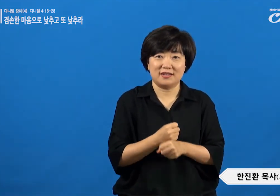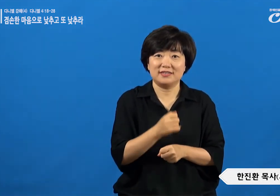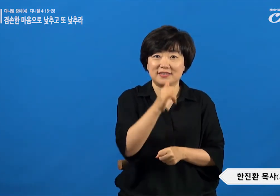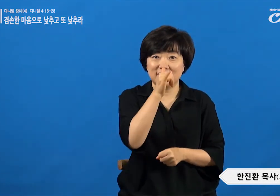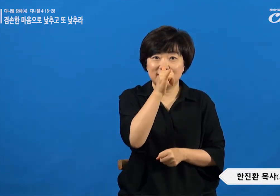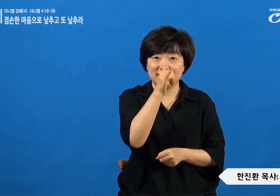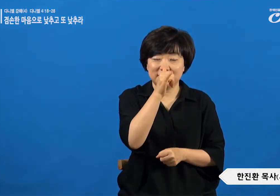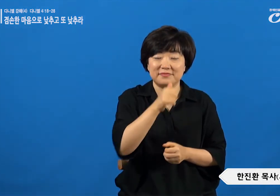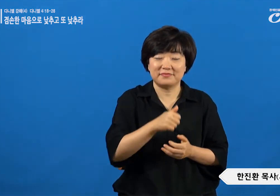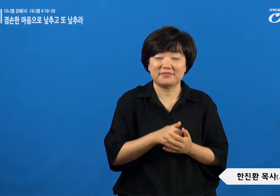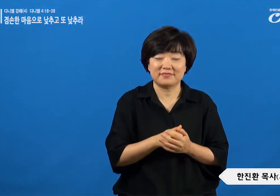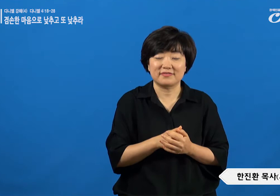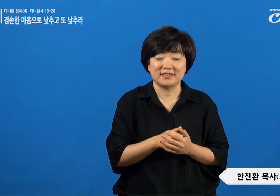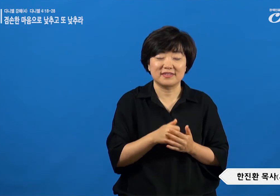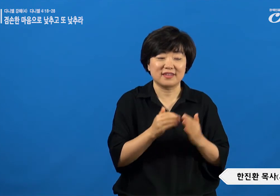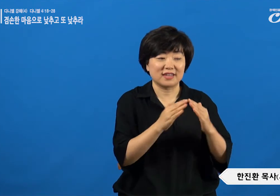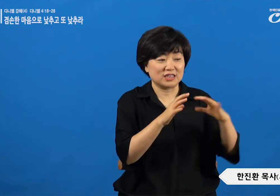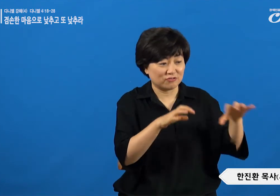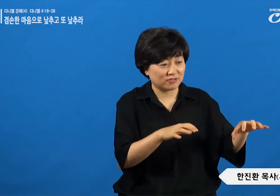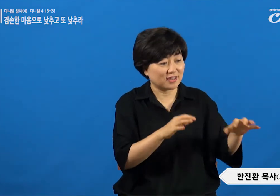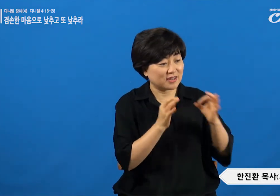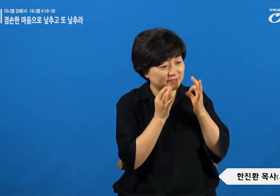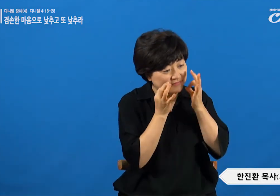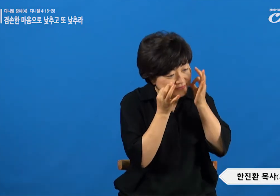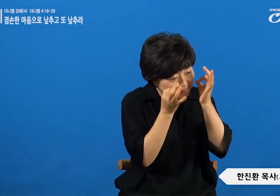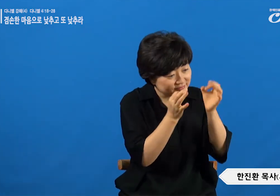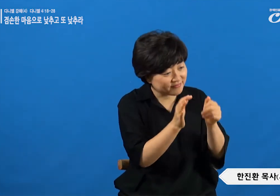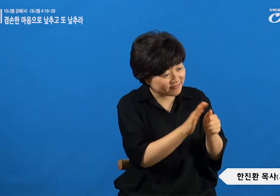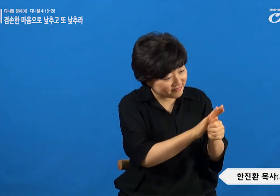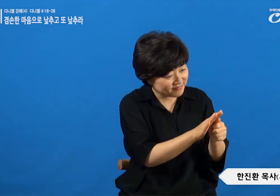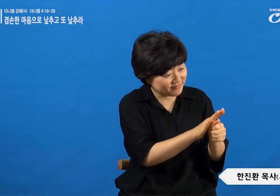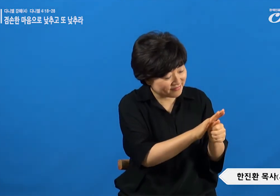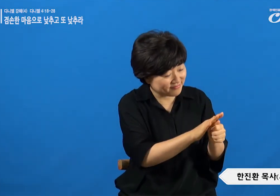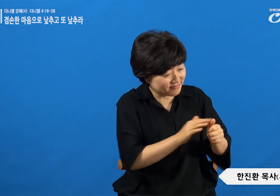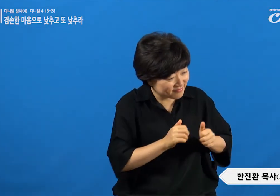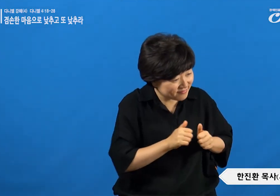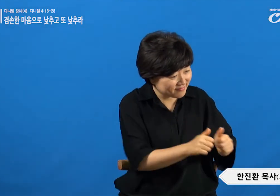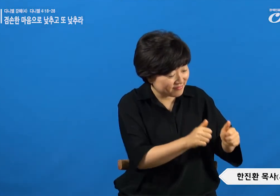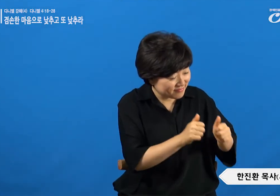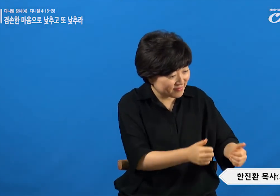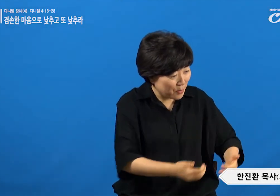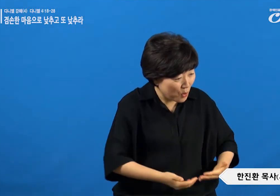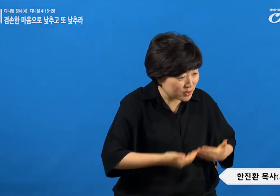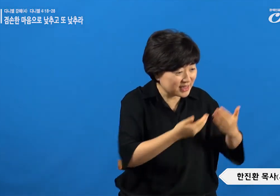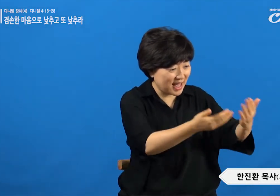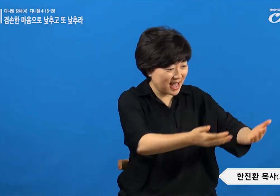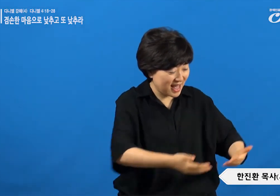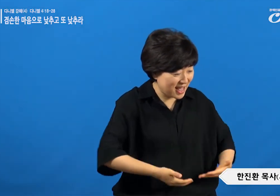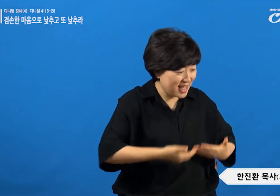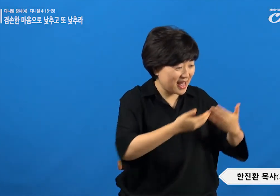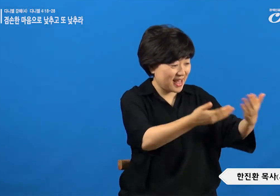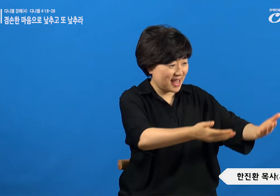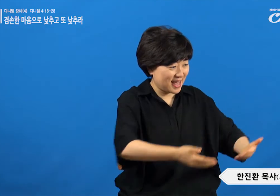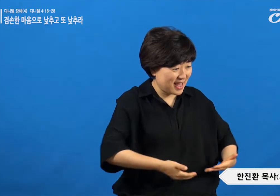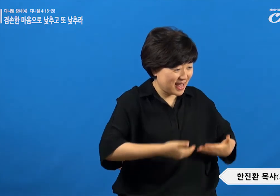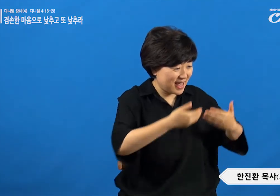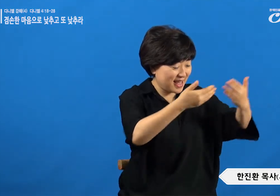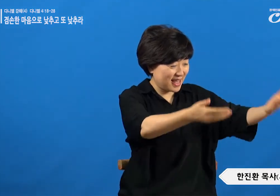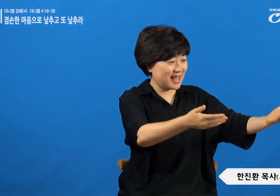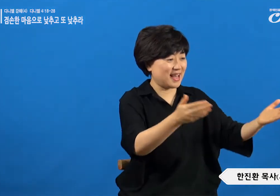겁니다. 그래서 나름대로 열심히 이웃을 잘 섬기고 열심히 봉사활동하고 하다